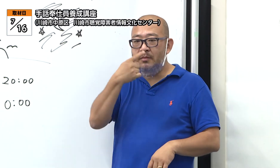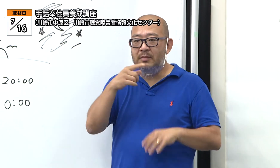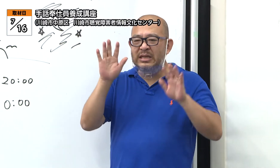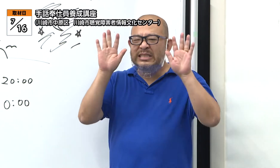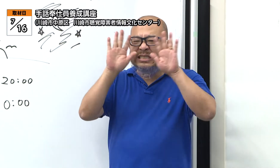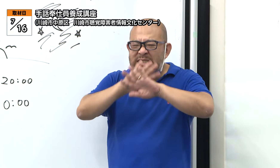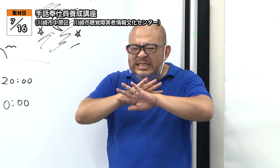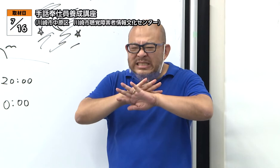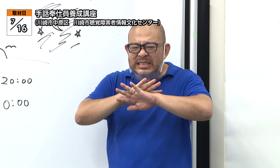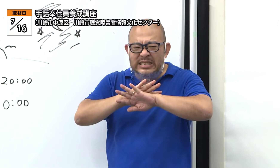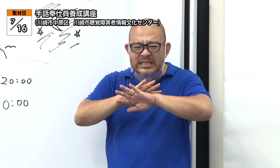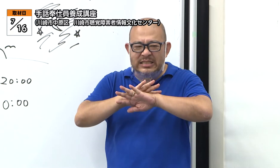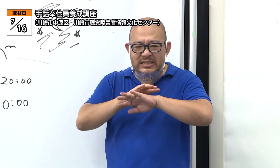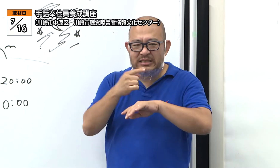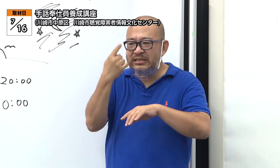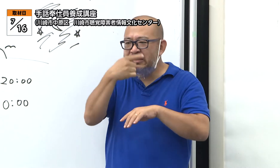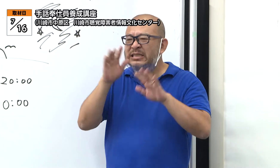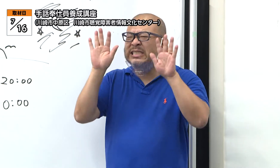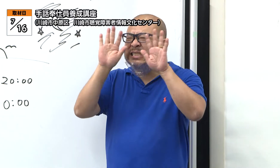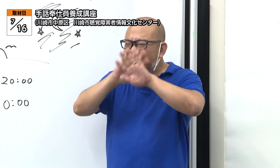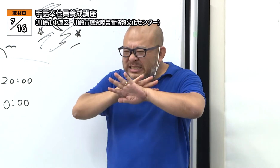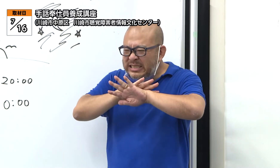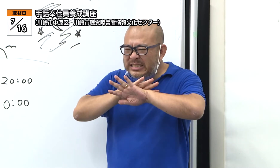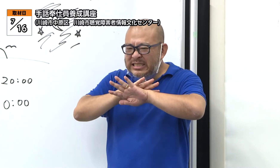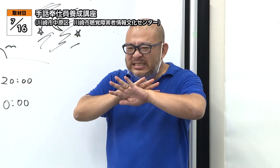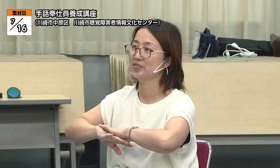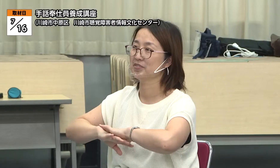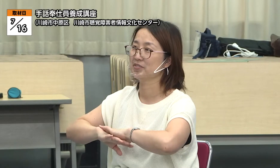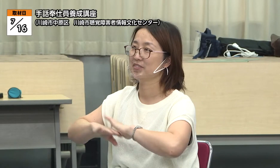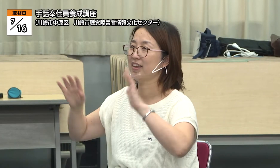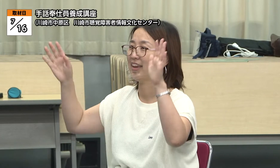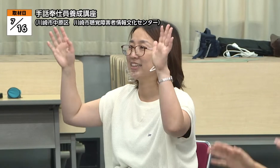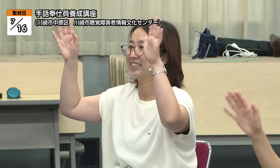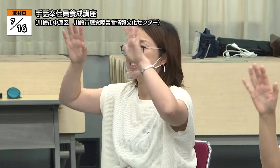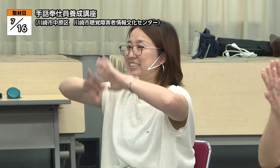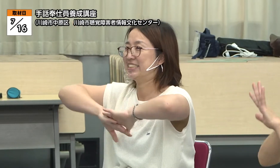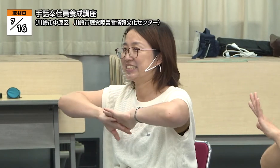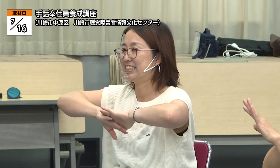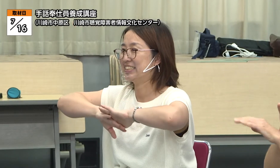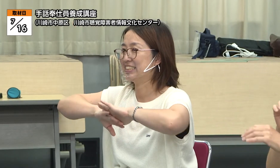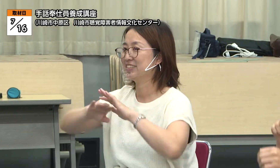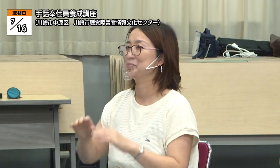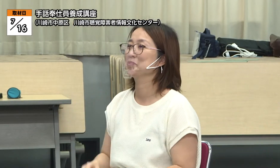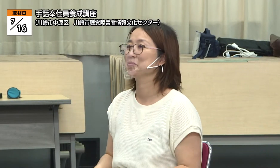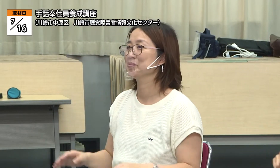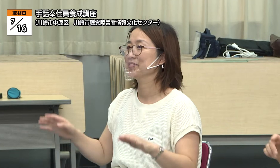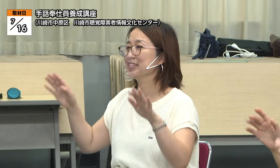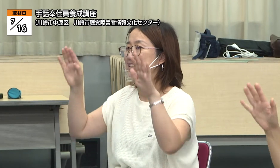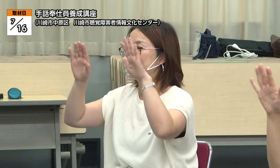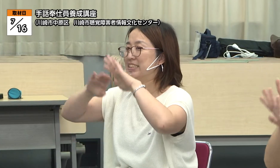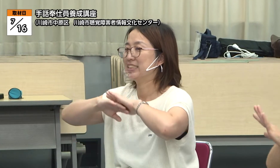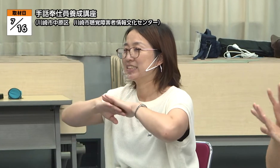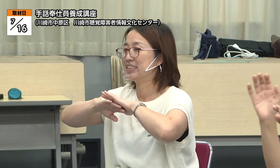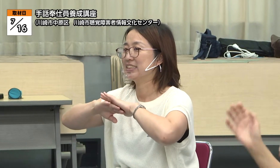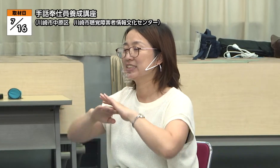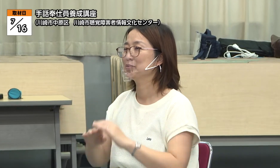この講座では1年間をかけて聴覚障害や手話言語の基礎について学びます。